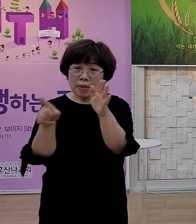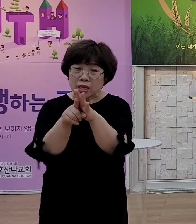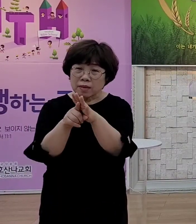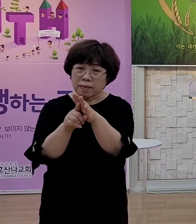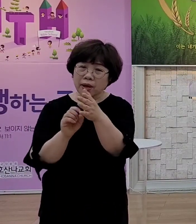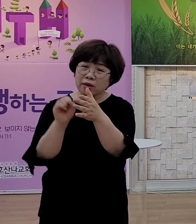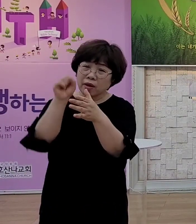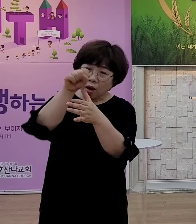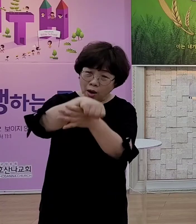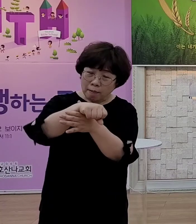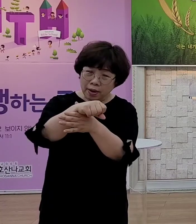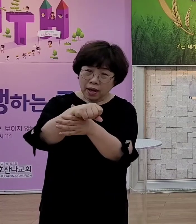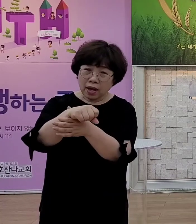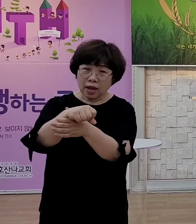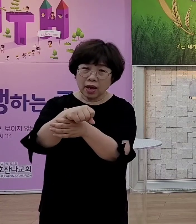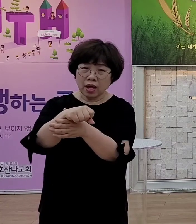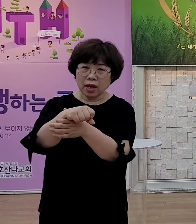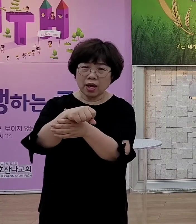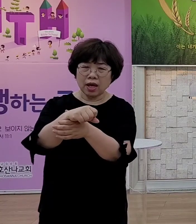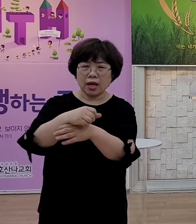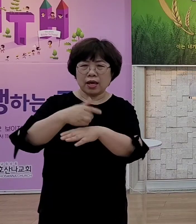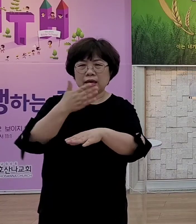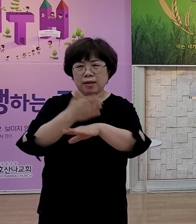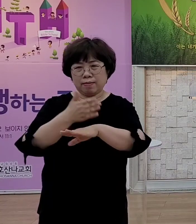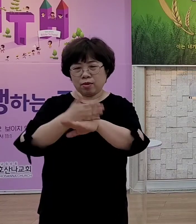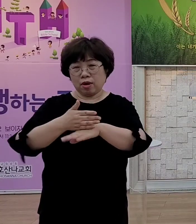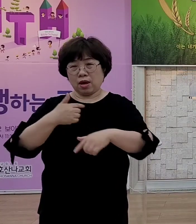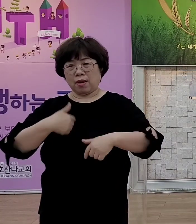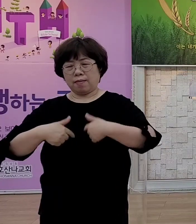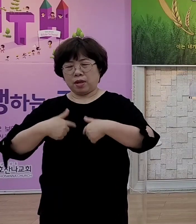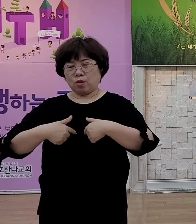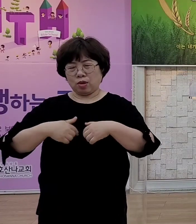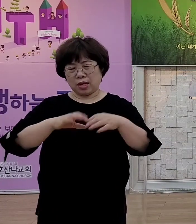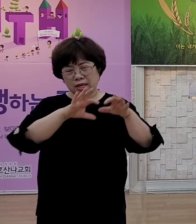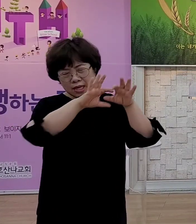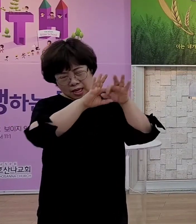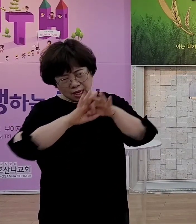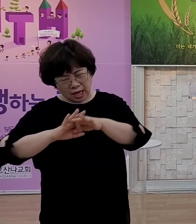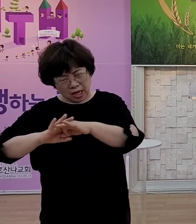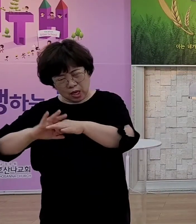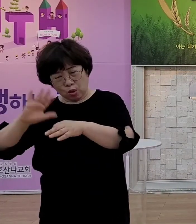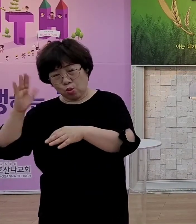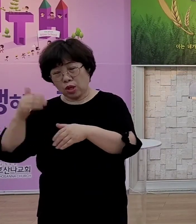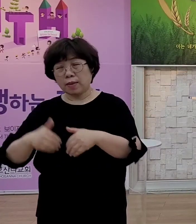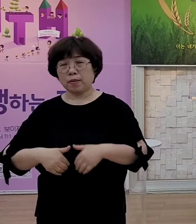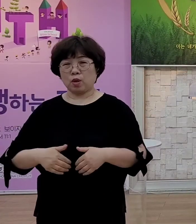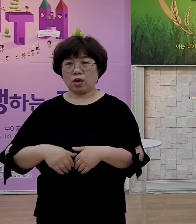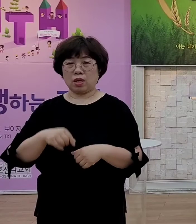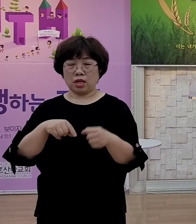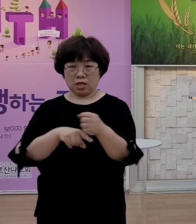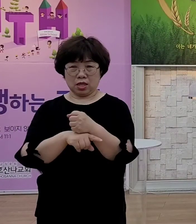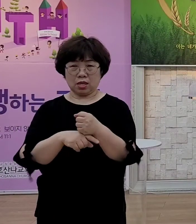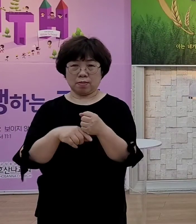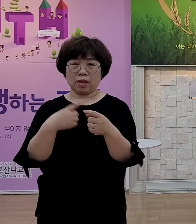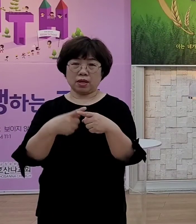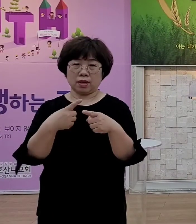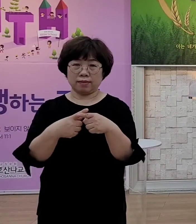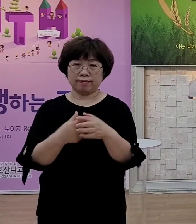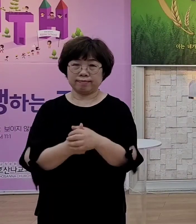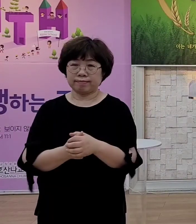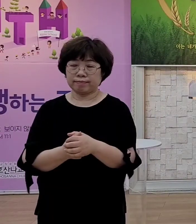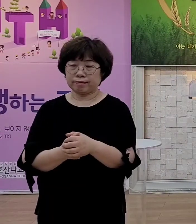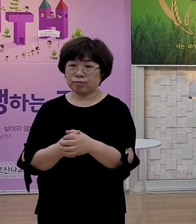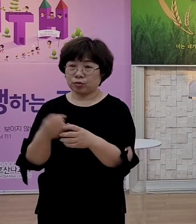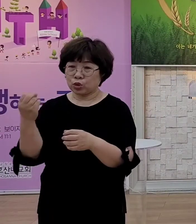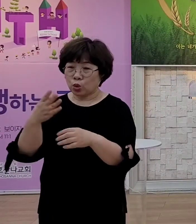처음 것을 드리는 이 신앙도 계속돼 우리 인생 가운데 하나님 앞에 그래서 처음 것 드리는 거예요. 그런가 하면